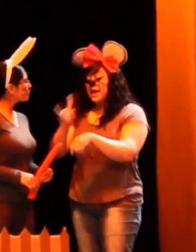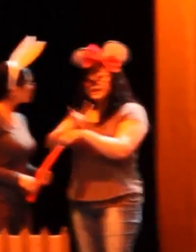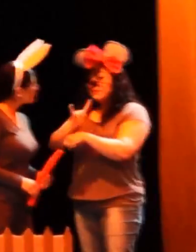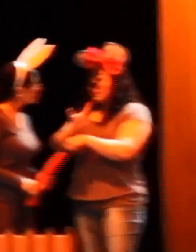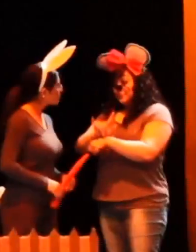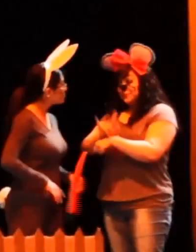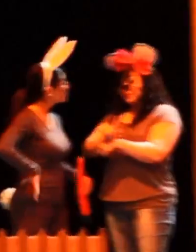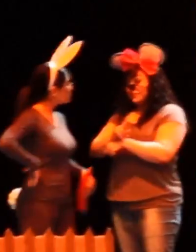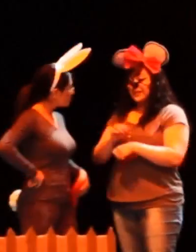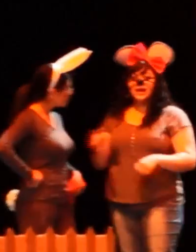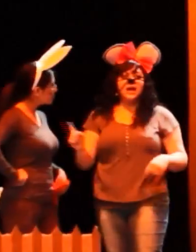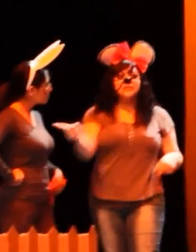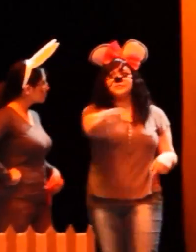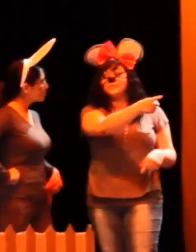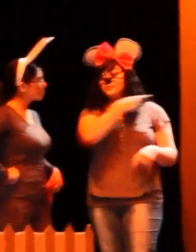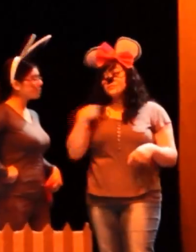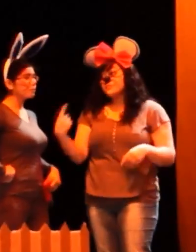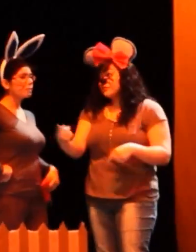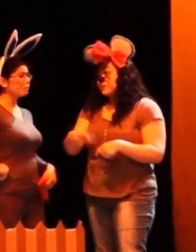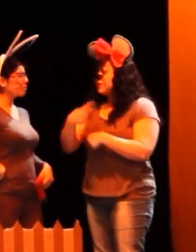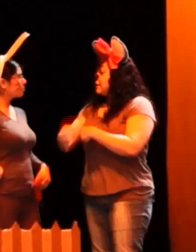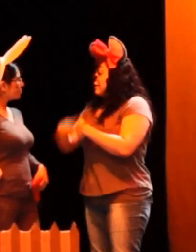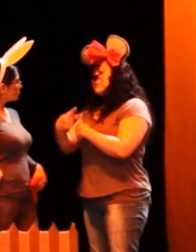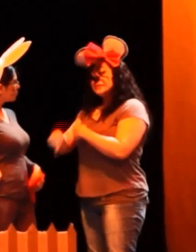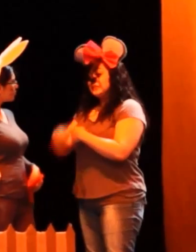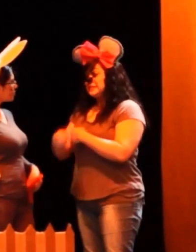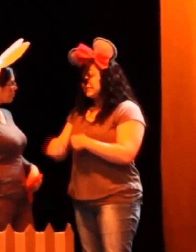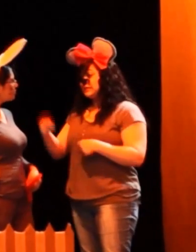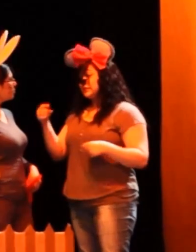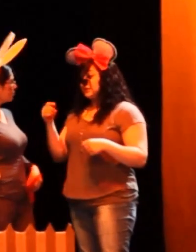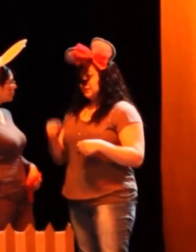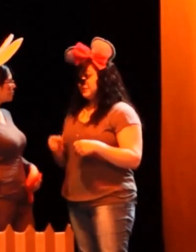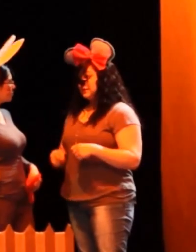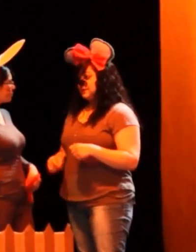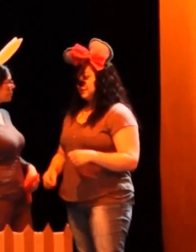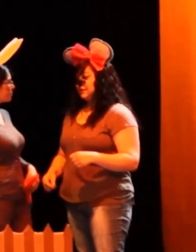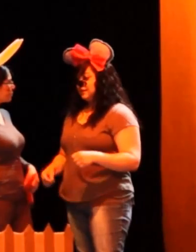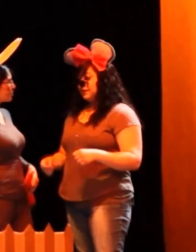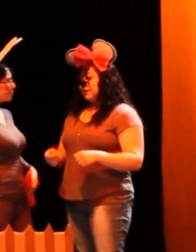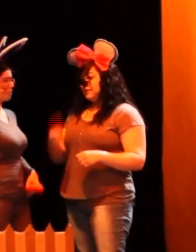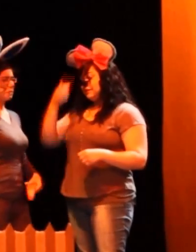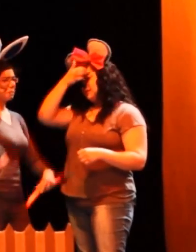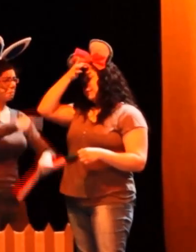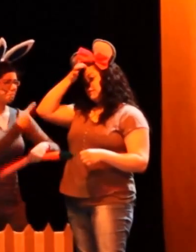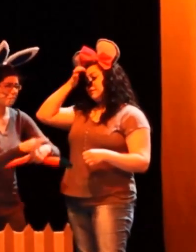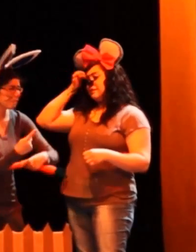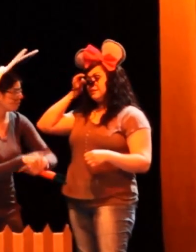casa, los dueños han traído una trampa y todos los animales corremos peligro.